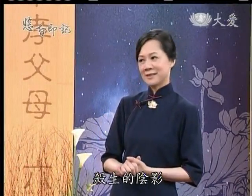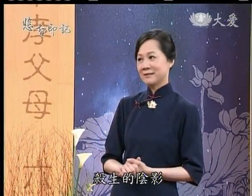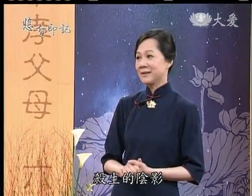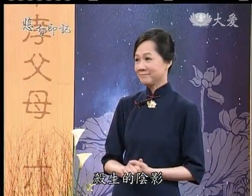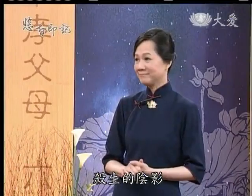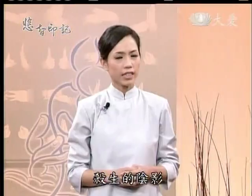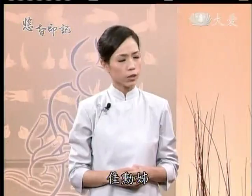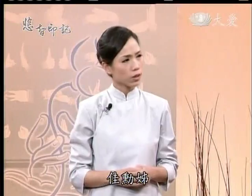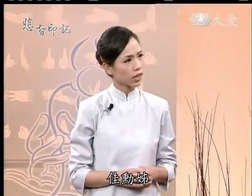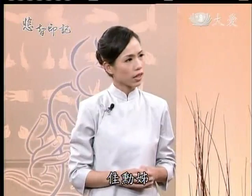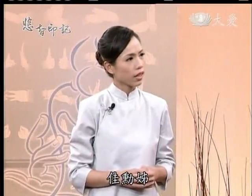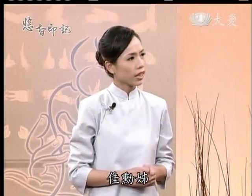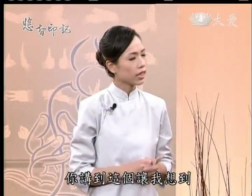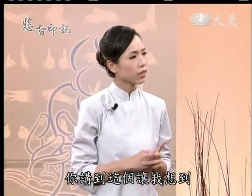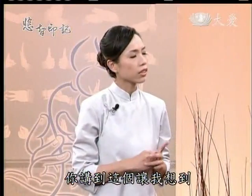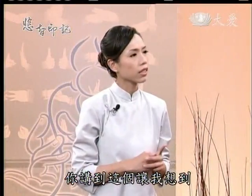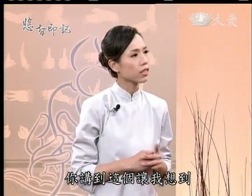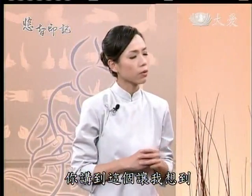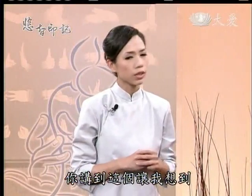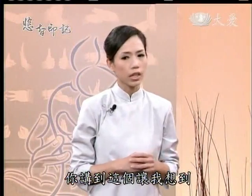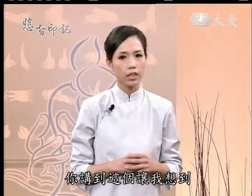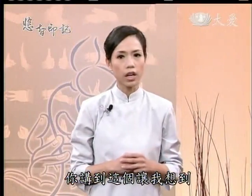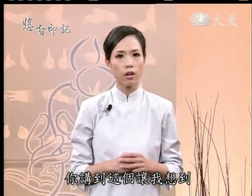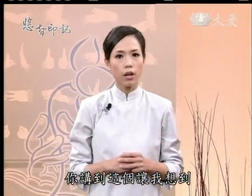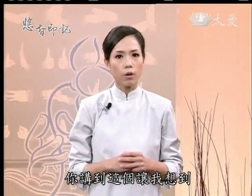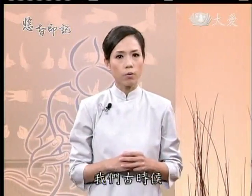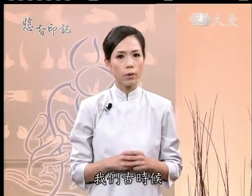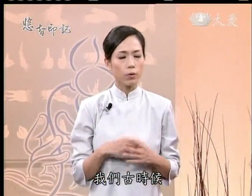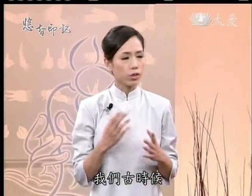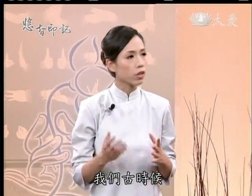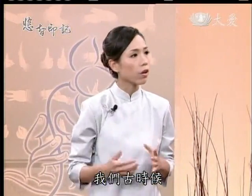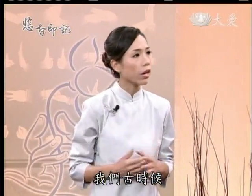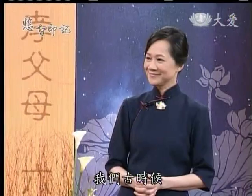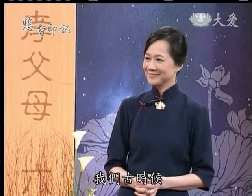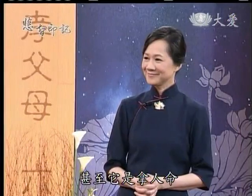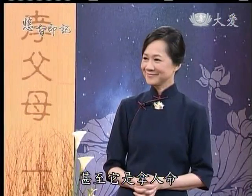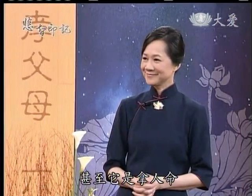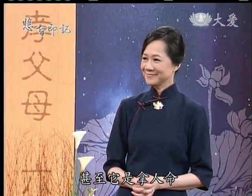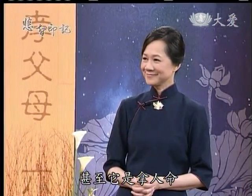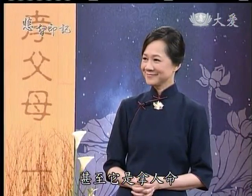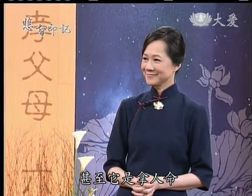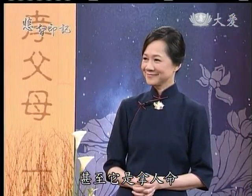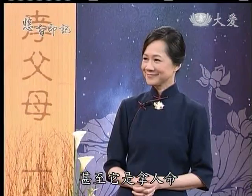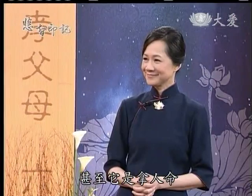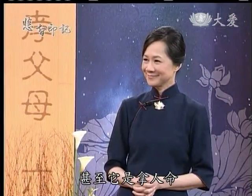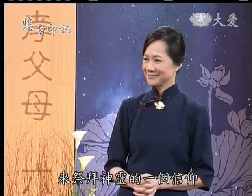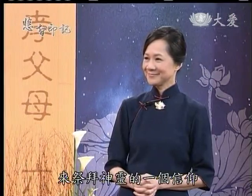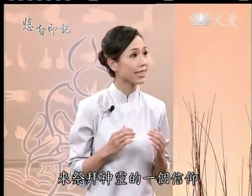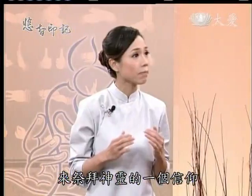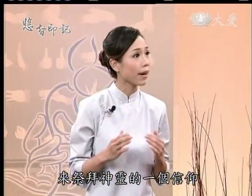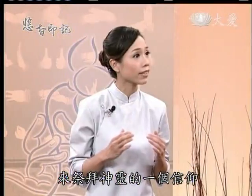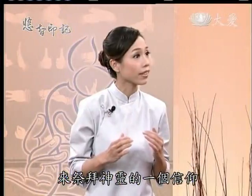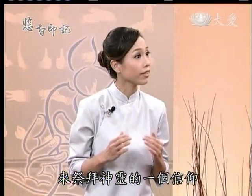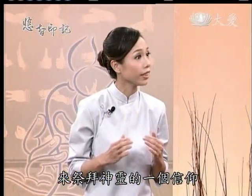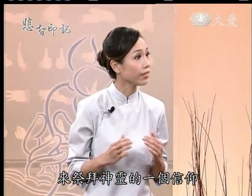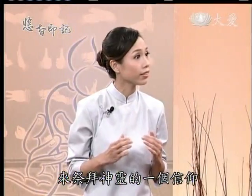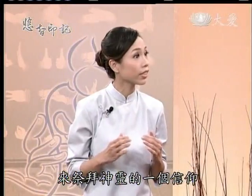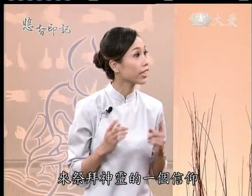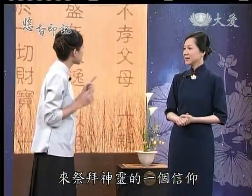的阴影。 嘉勋姐，你讲到这个让我想到我们古时候啊，甚至他是拿人命来祭拜神灵的一个